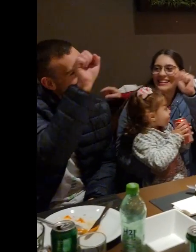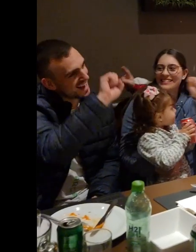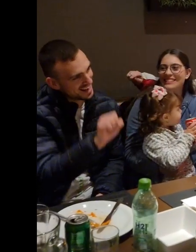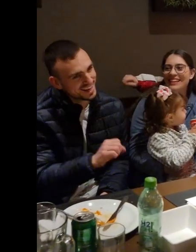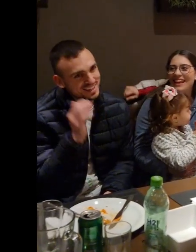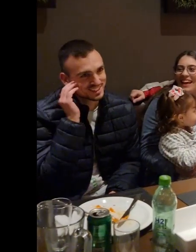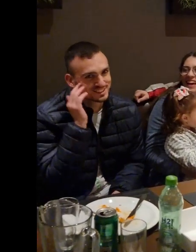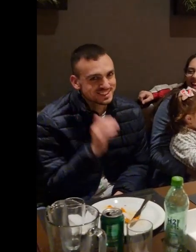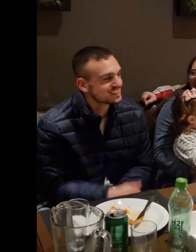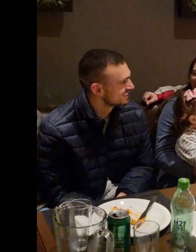Mas ela é Ana.